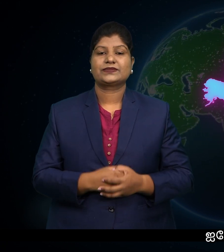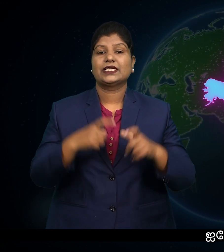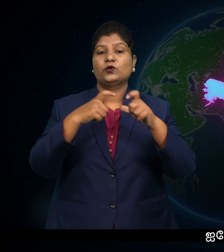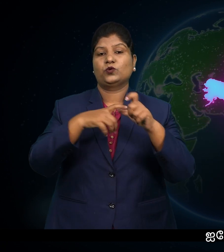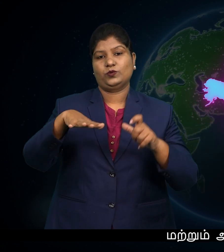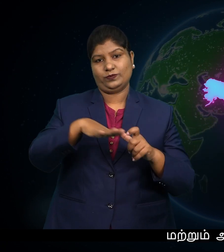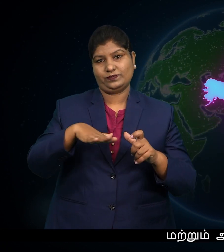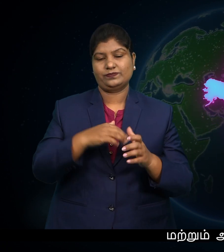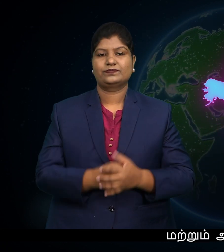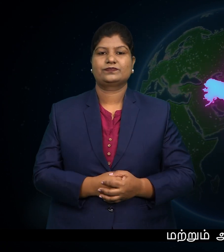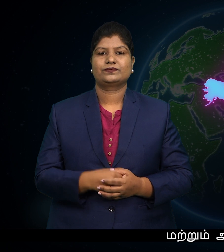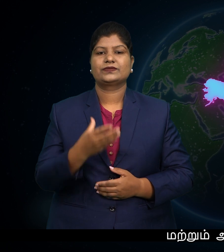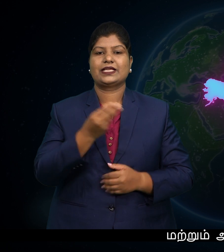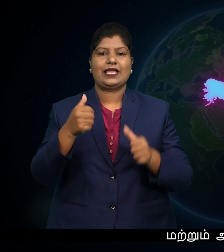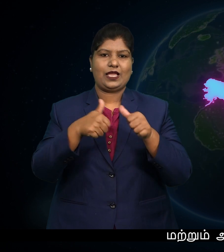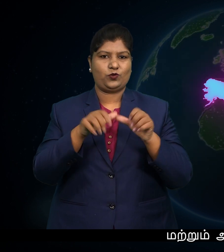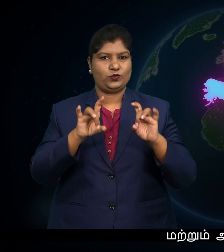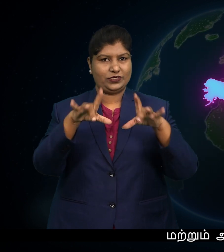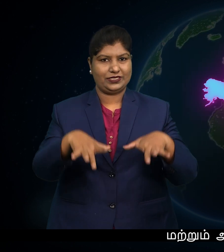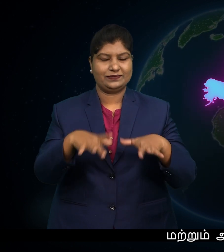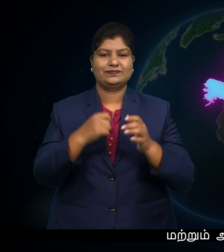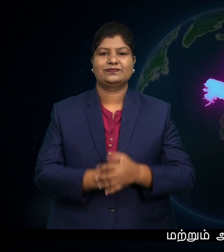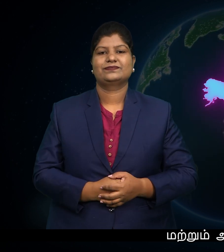ஐரோப்பா மற்றும் ஆஸ்திரேலியா.